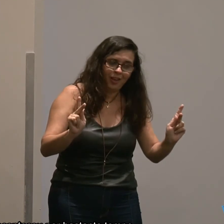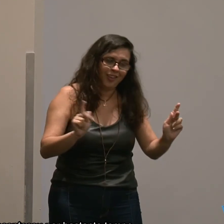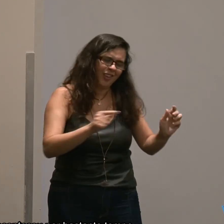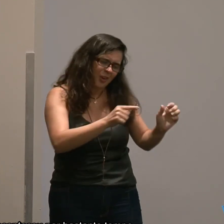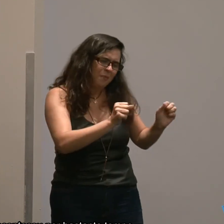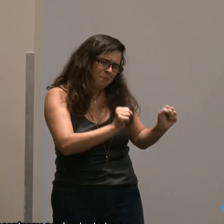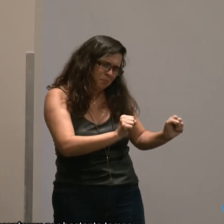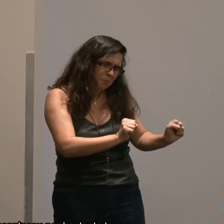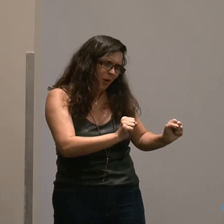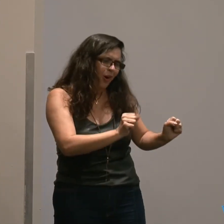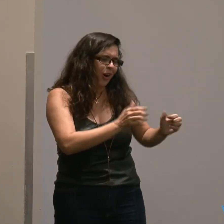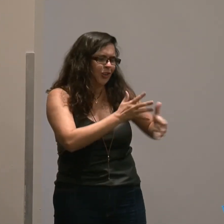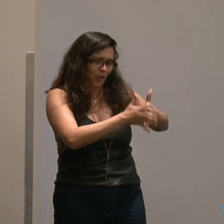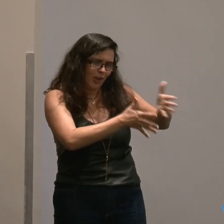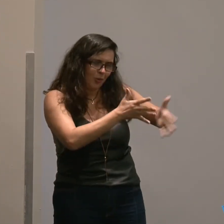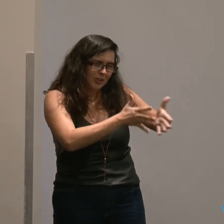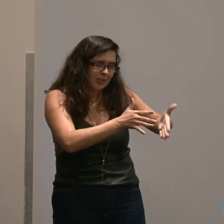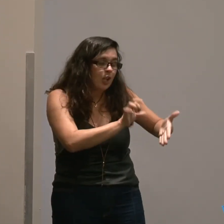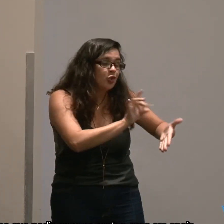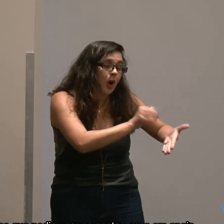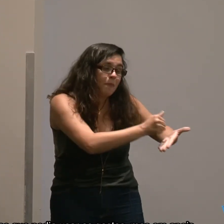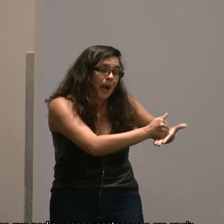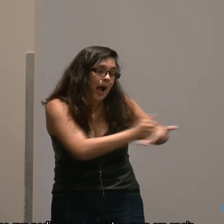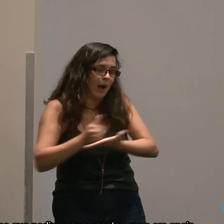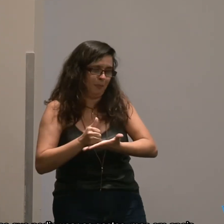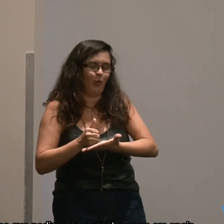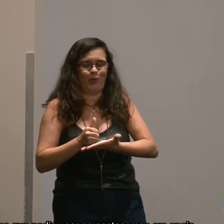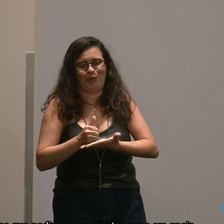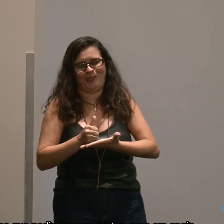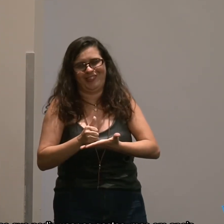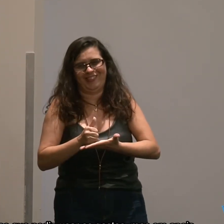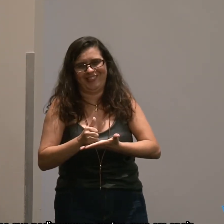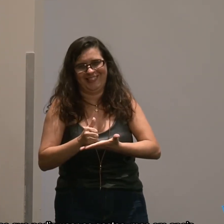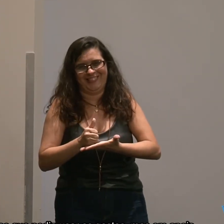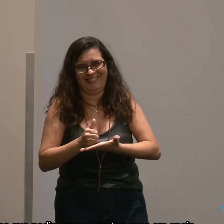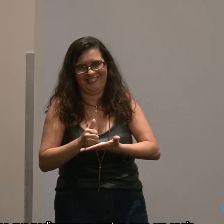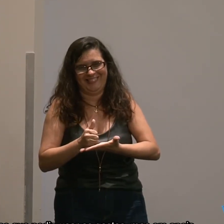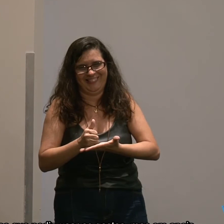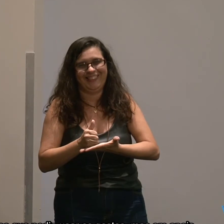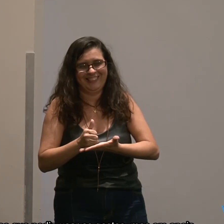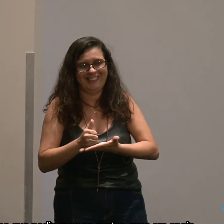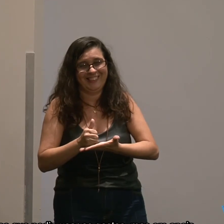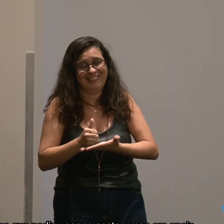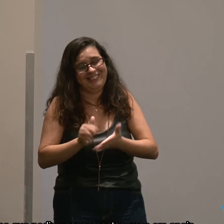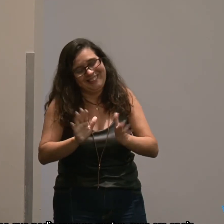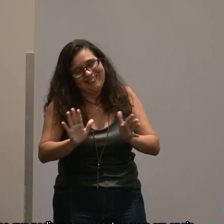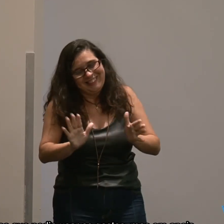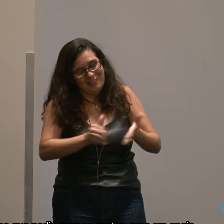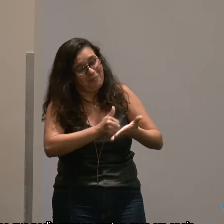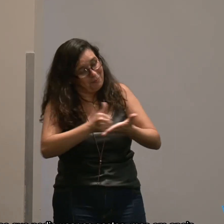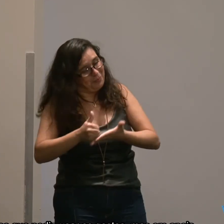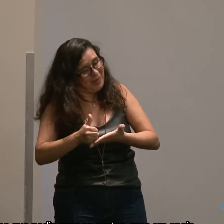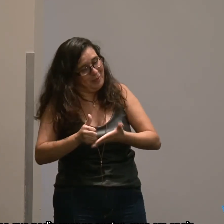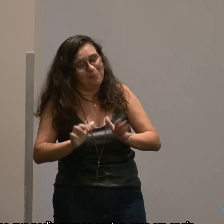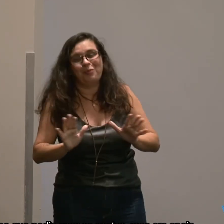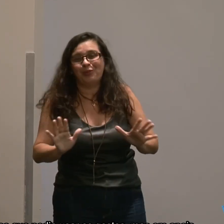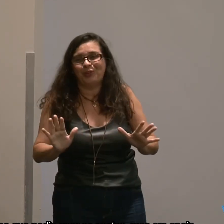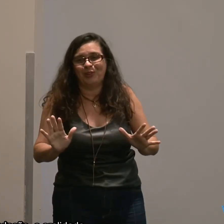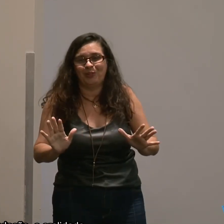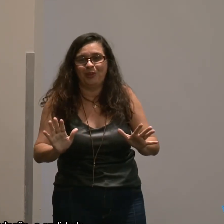bastante tempo e daí o grupo da articulação falou pode usar sim os gestos mas em apoio a